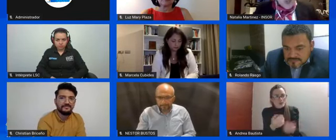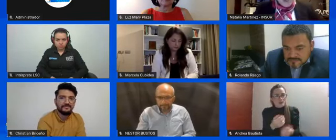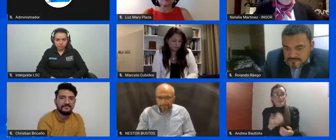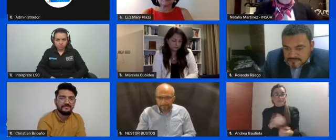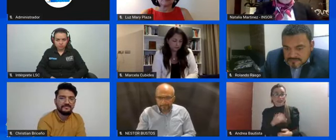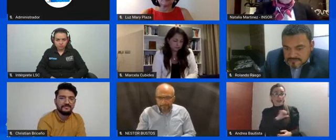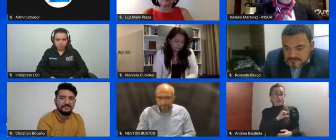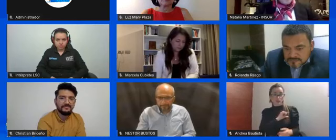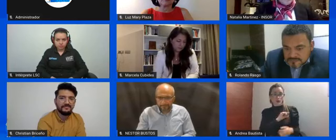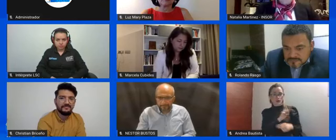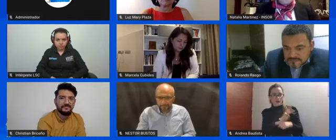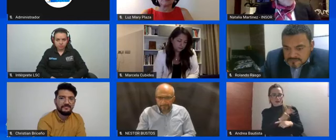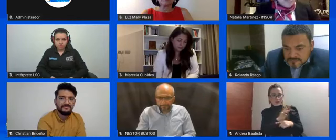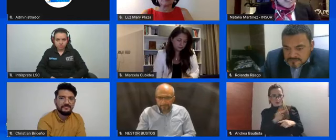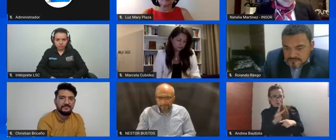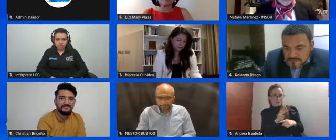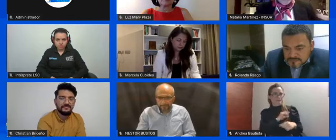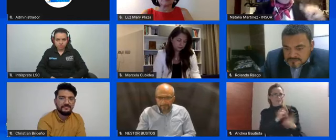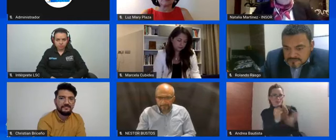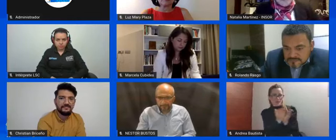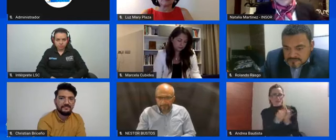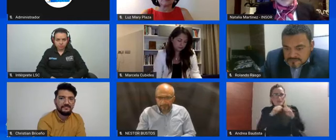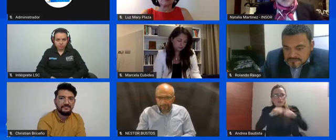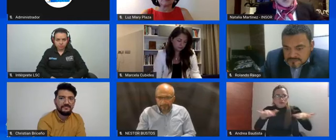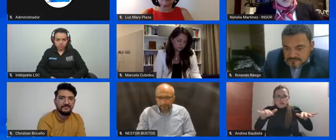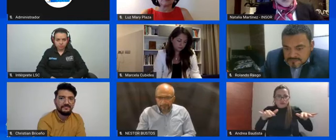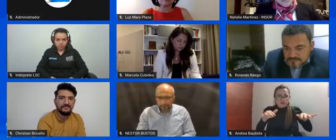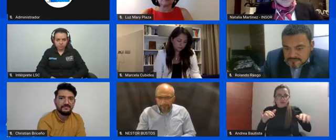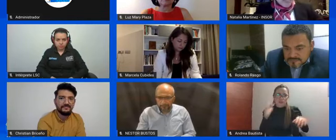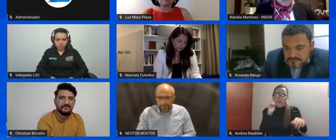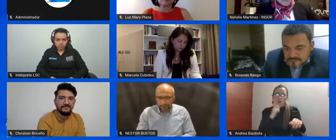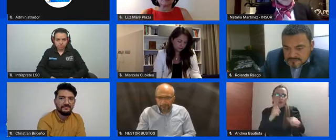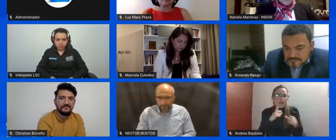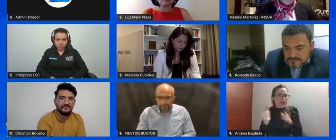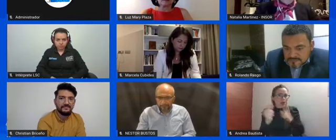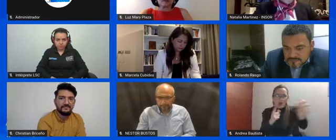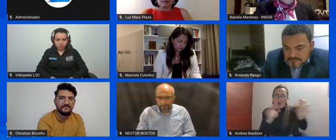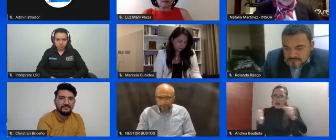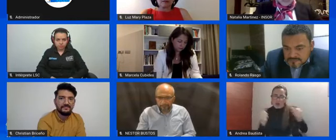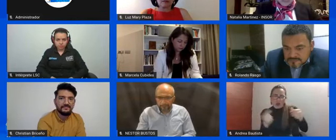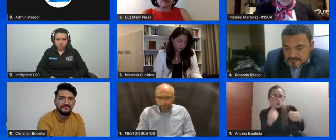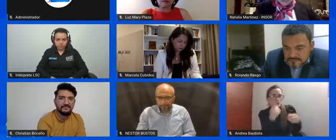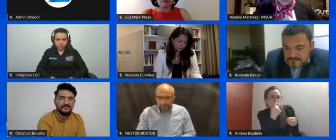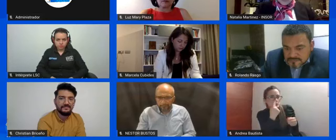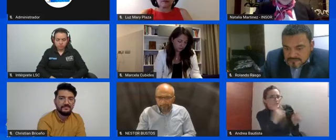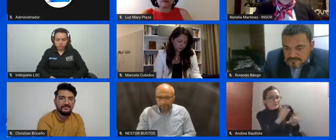podemos volvernos una entidad mucho más cercana a un público que tú conoces también.